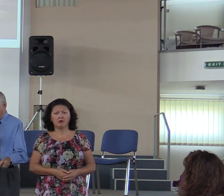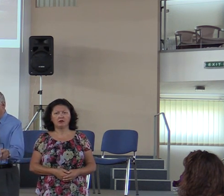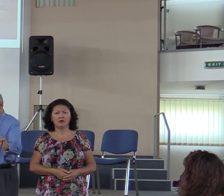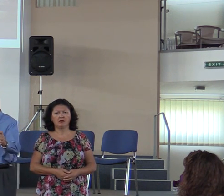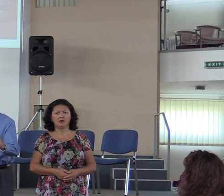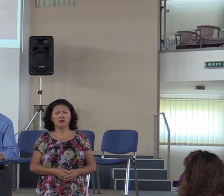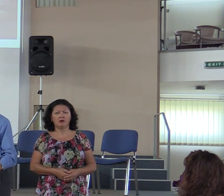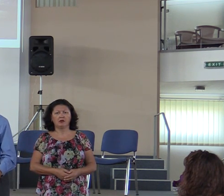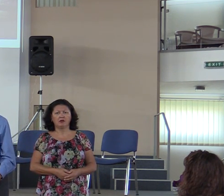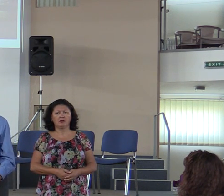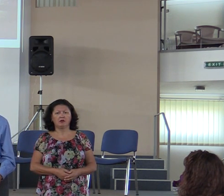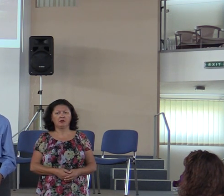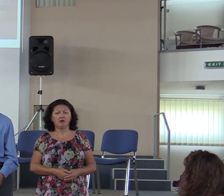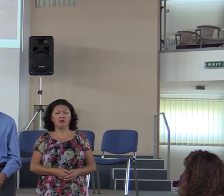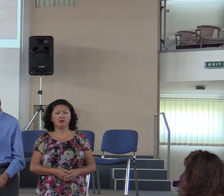And